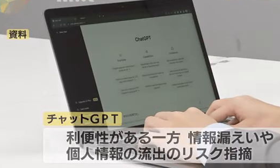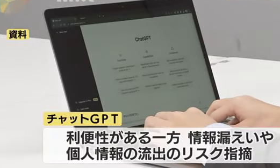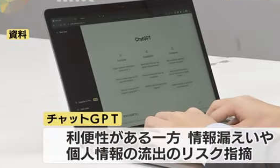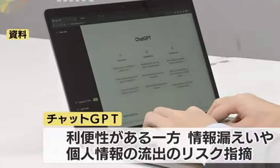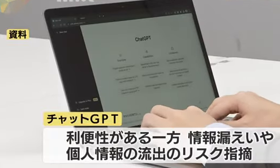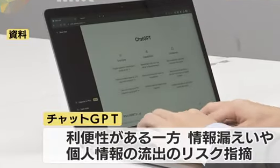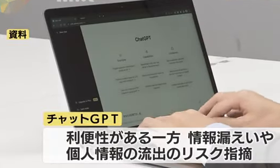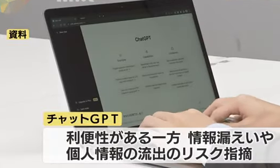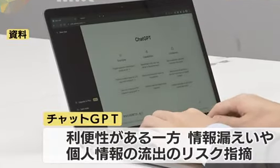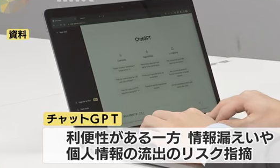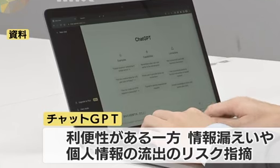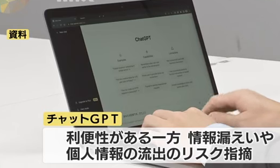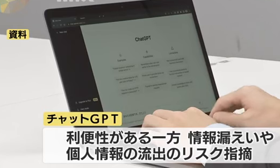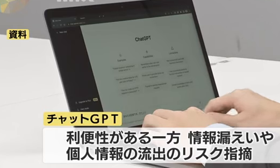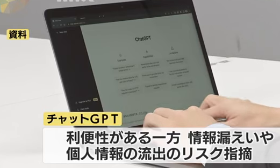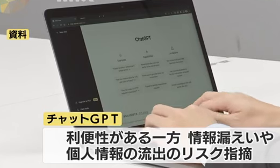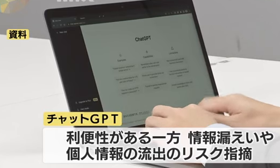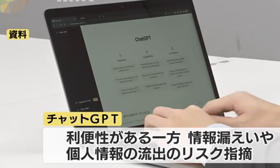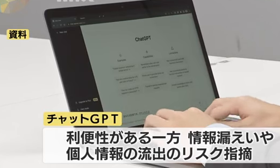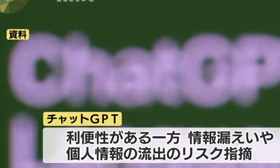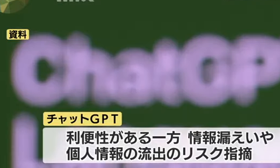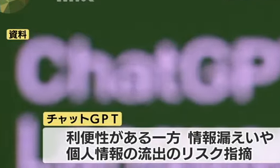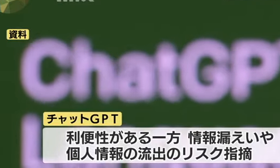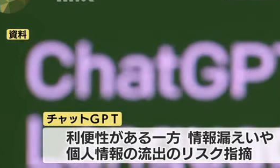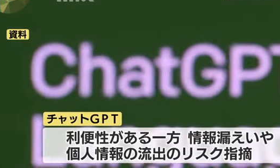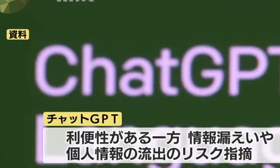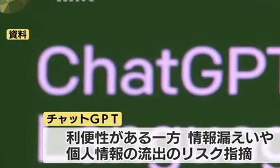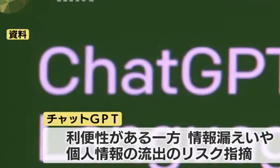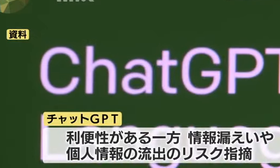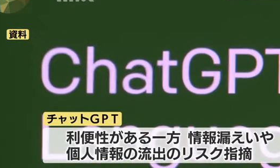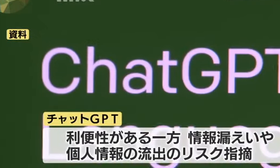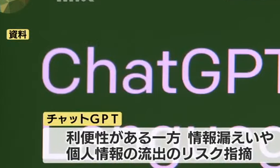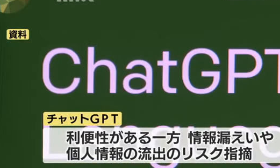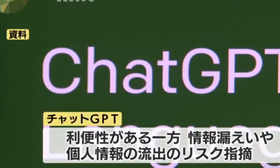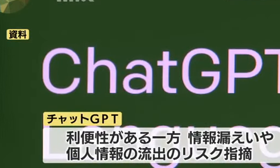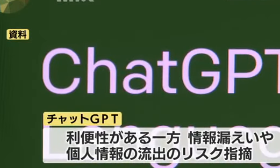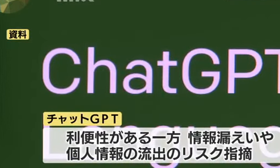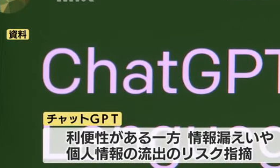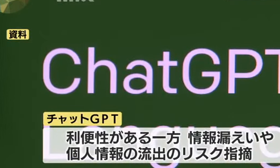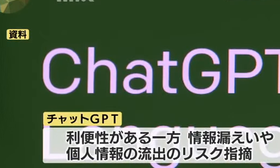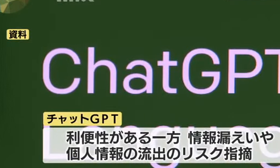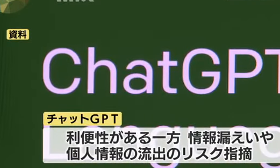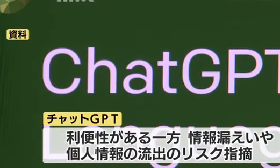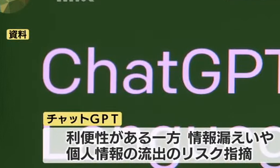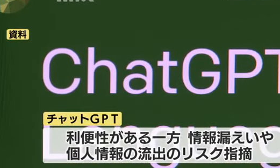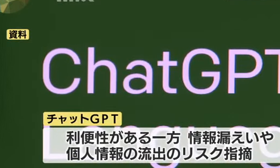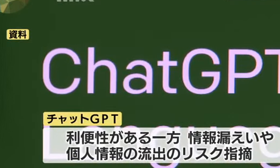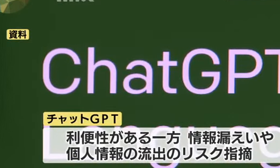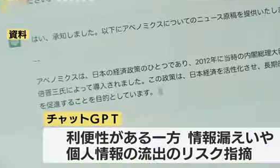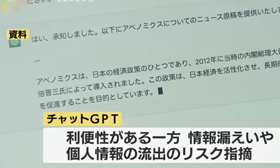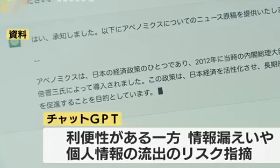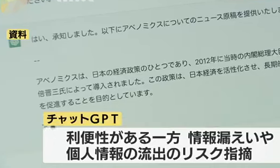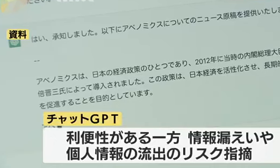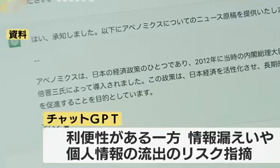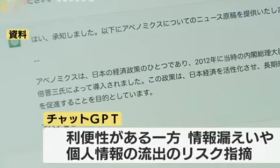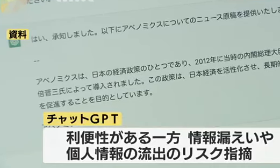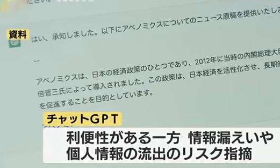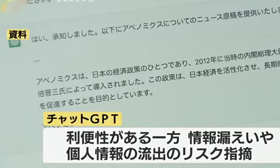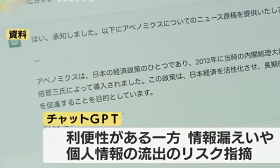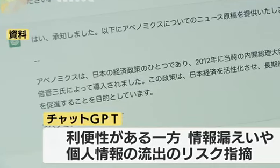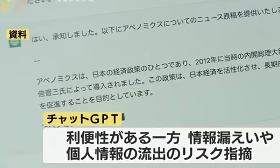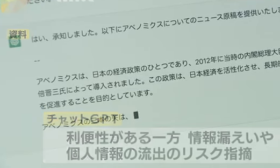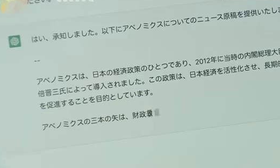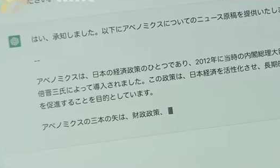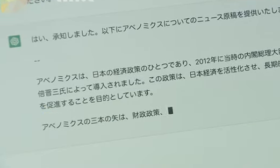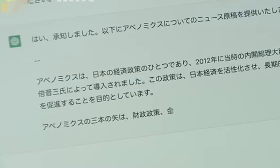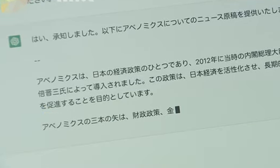チャット GPT は利便性がある一方で、情報漏洩や個人情報流出のリスクが指摘されています